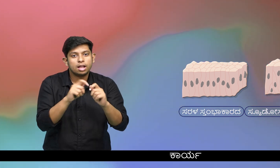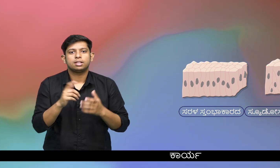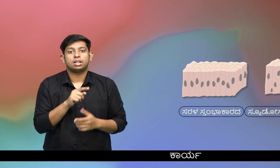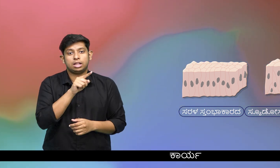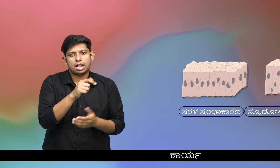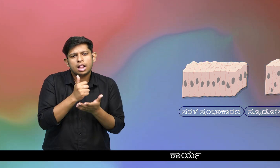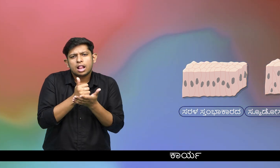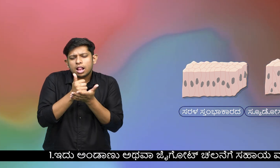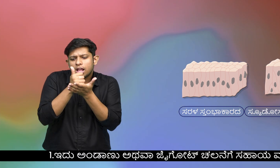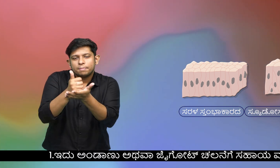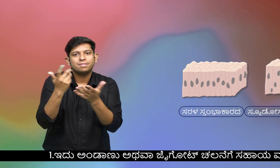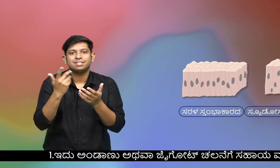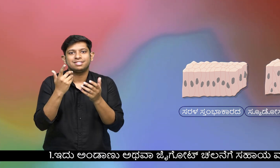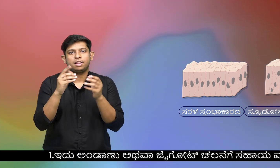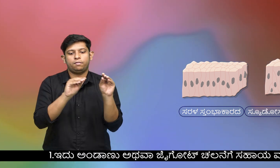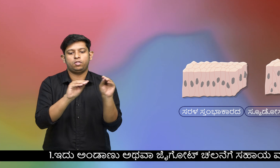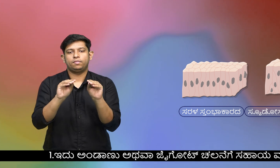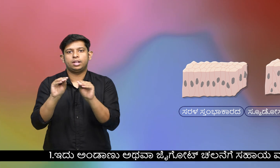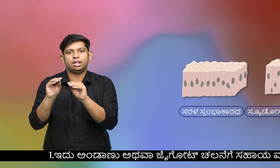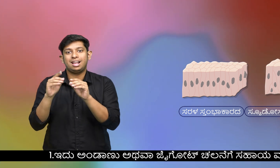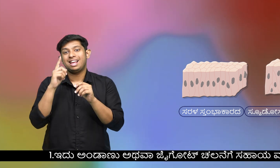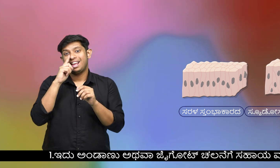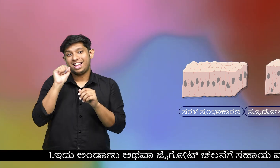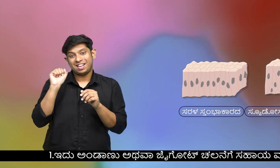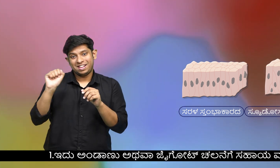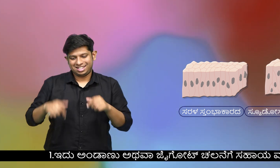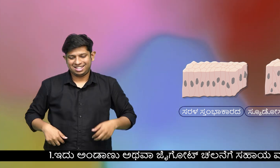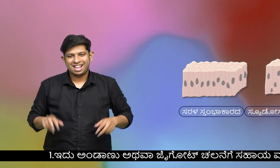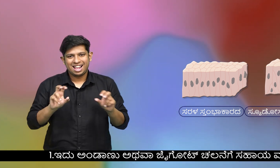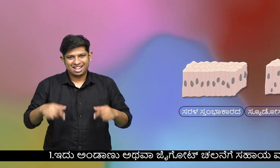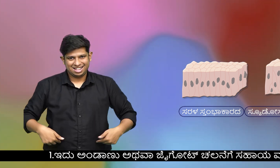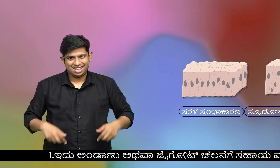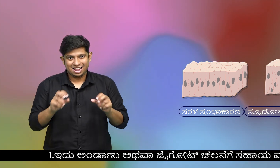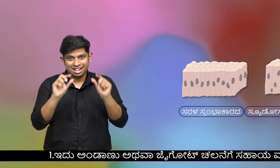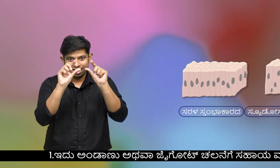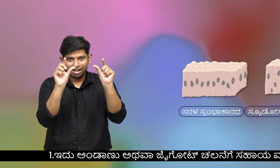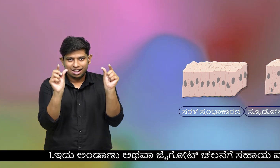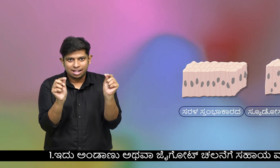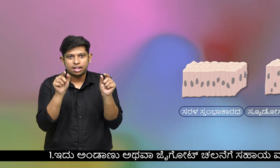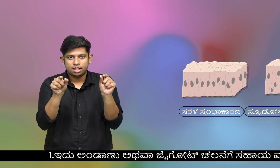ಕಾರ್ಯ: 1. ಇದು ಅಂಡಾಣು ಅಥವಾ ಜೈಗೋಟ್ ಚಲನೆಗೆ ಸಹಾಯ